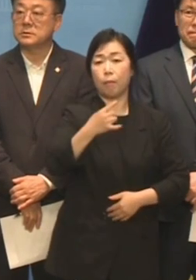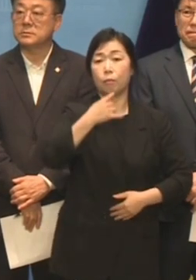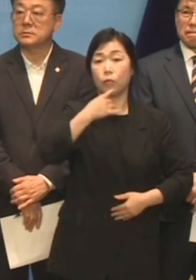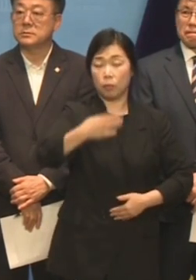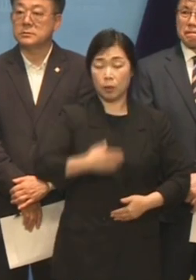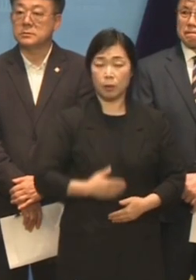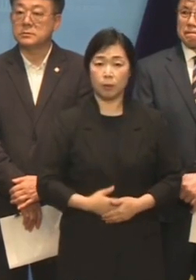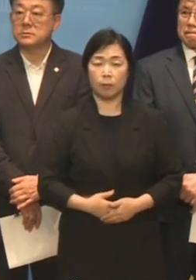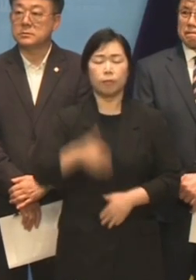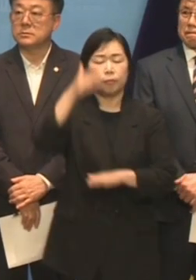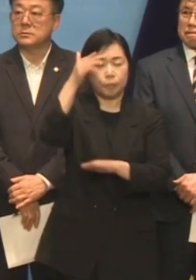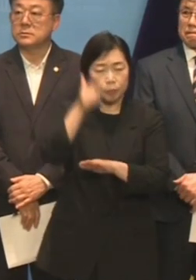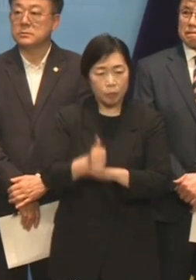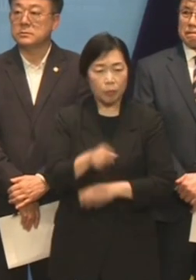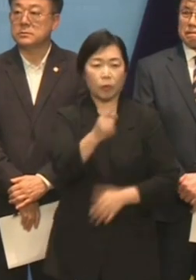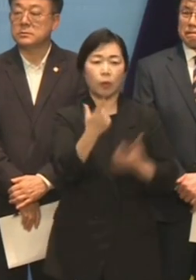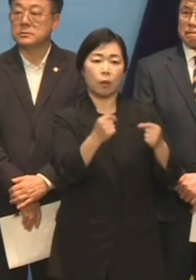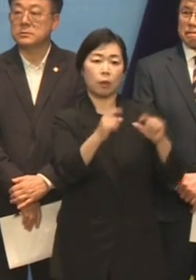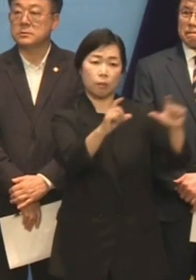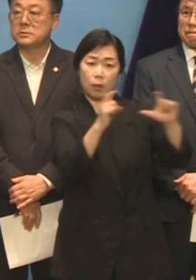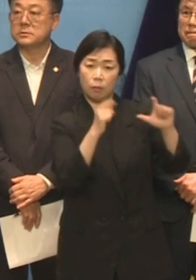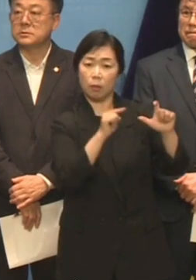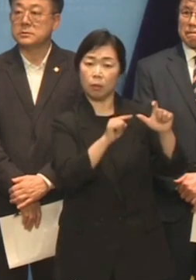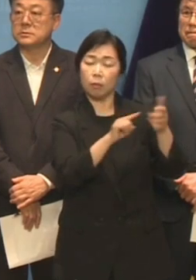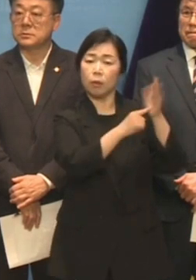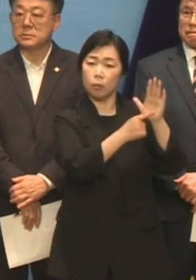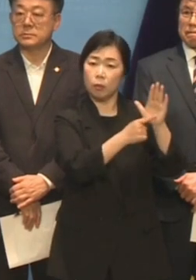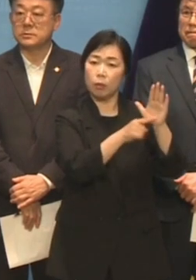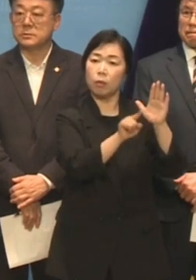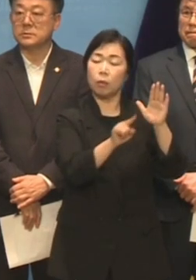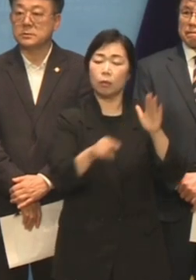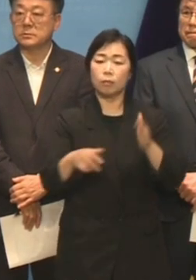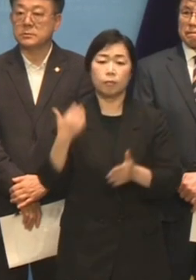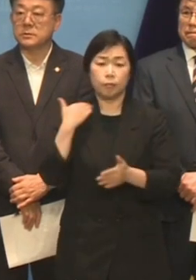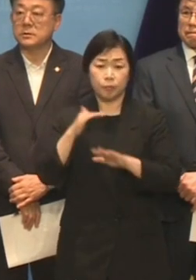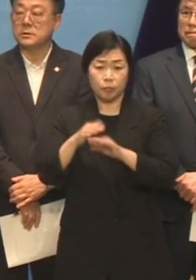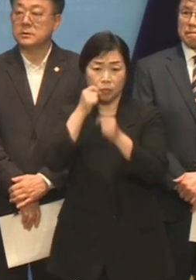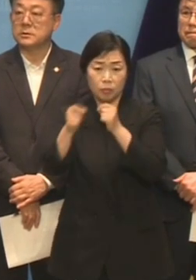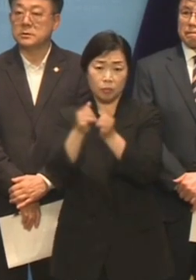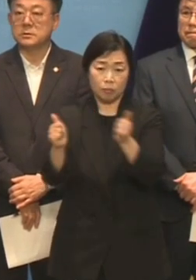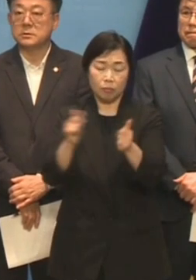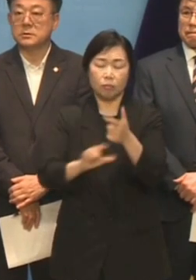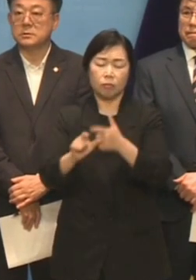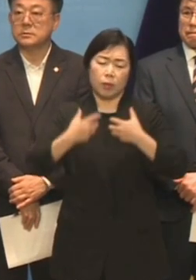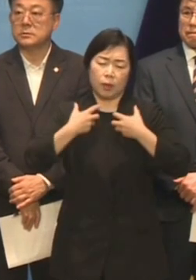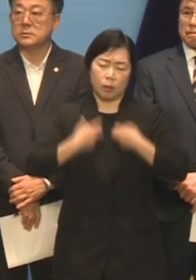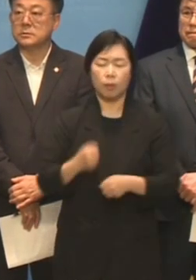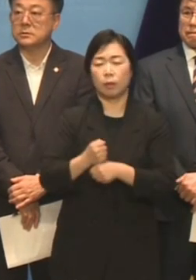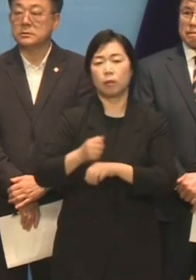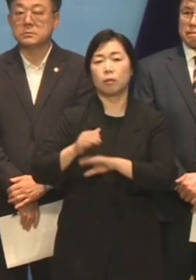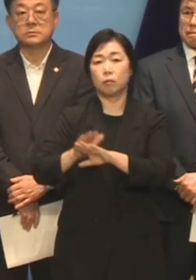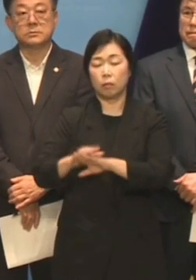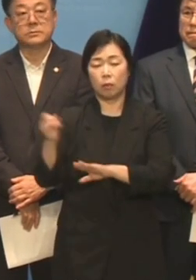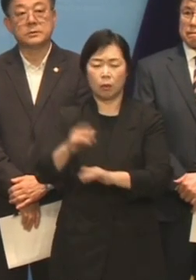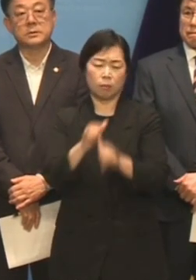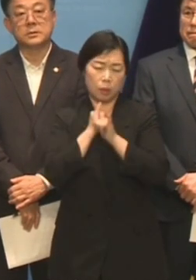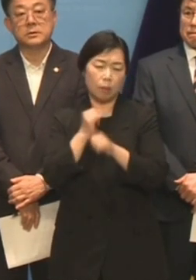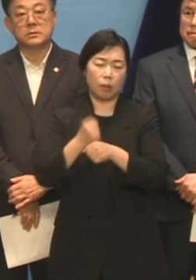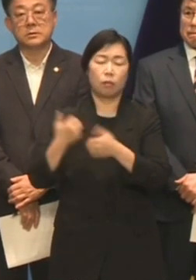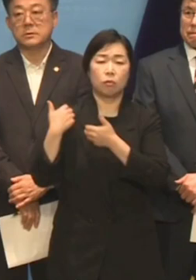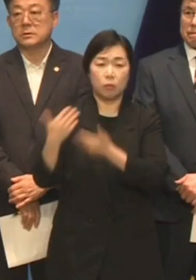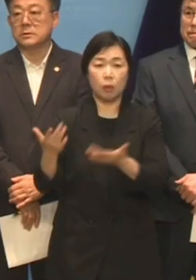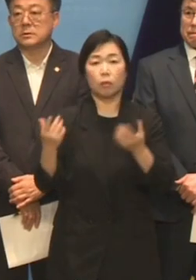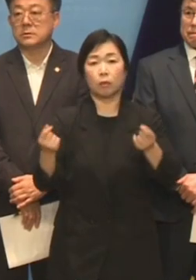안 되는데 결국 그러한 정부의 안일한 대책들이 임차인들을 더욱더 좌절하게 하고 극단적인 선택을 하도록